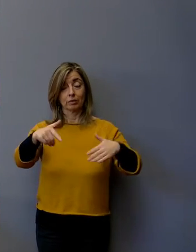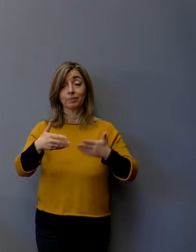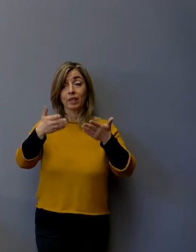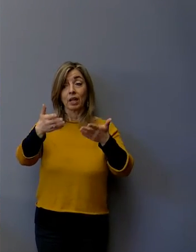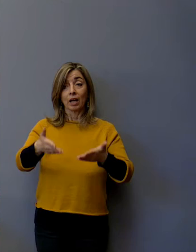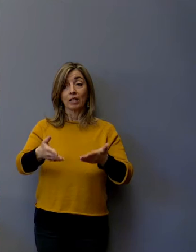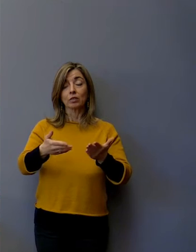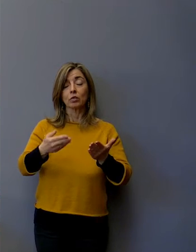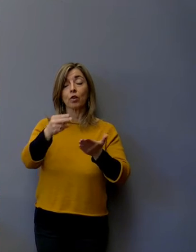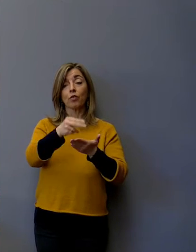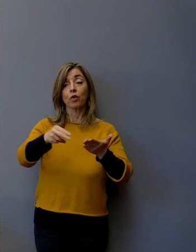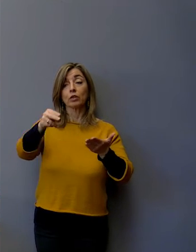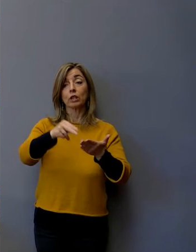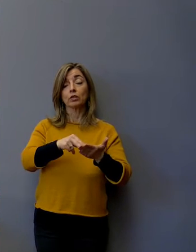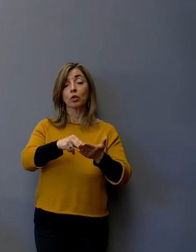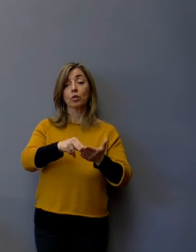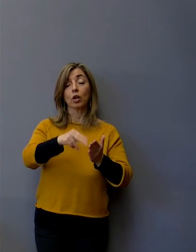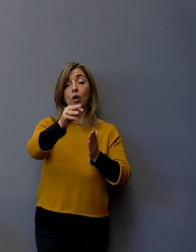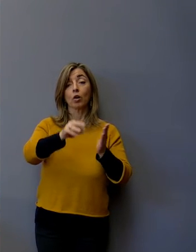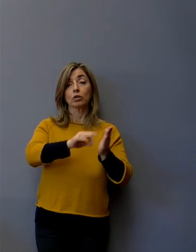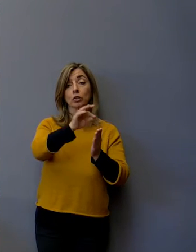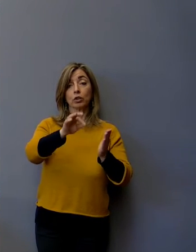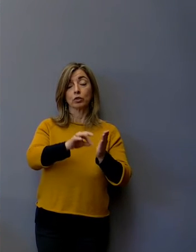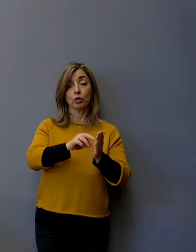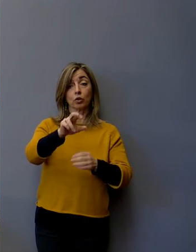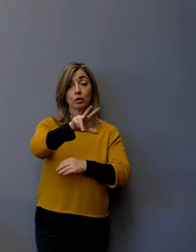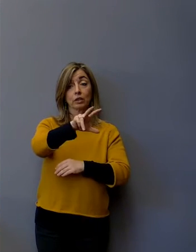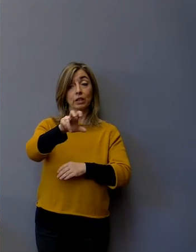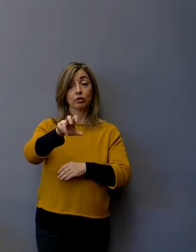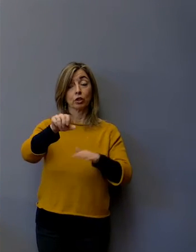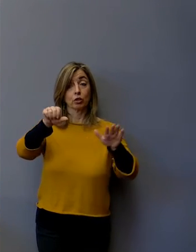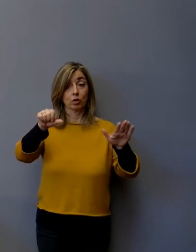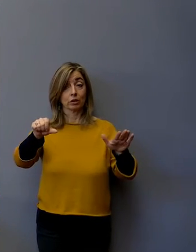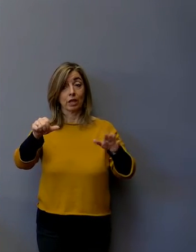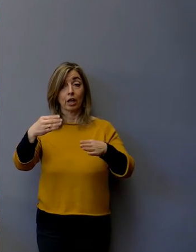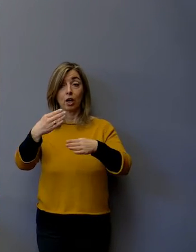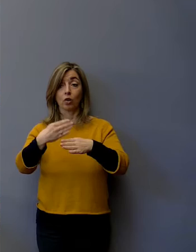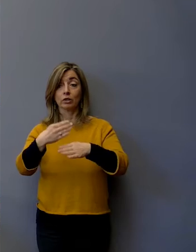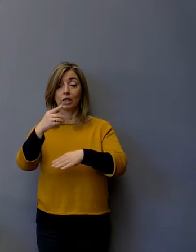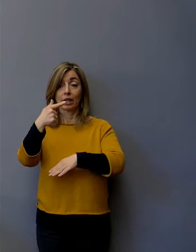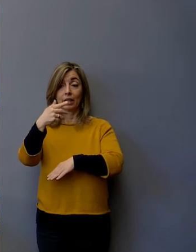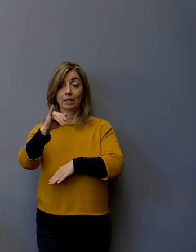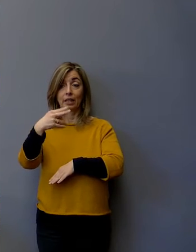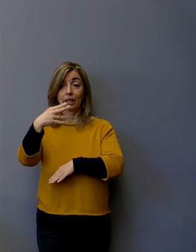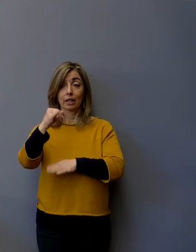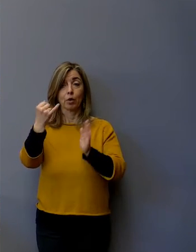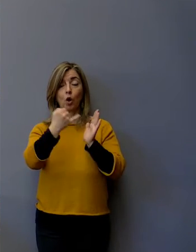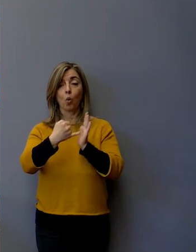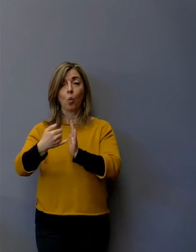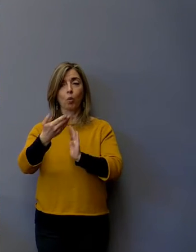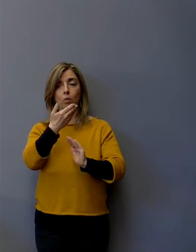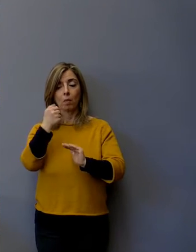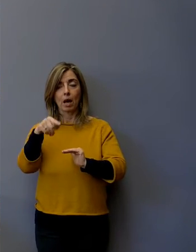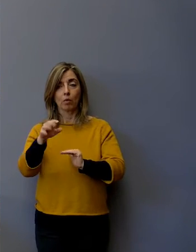consigliera tini che residua il numero 306 l'ultimo mancante del movimento 5 stelle parere